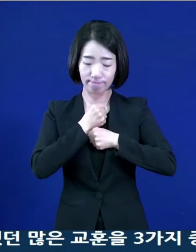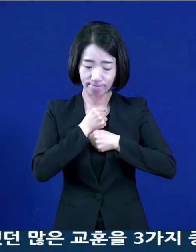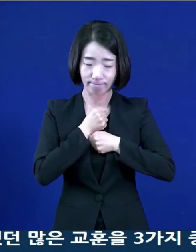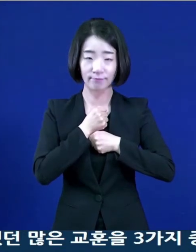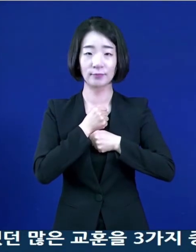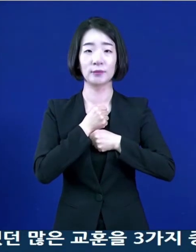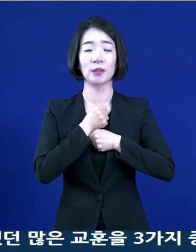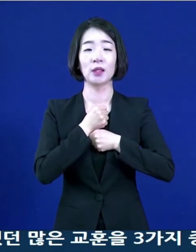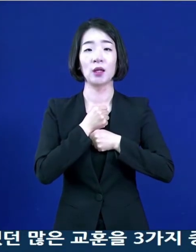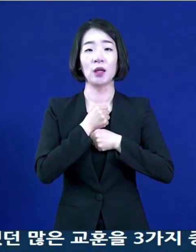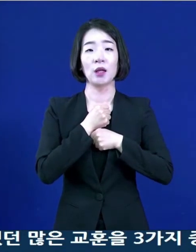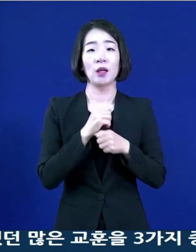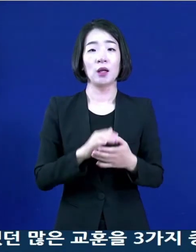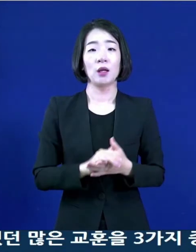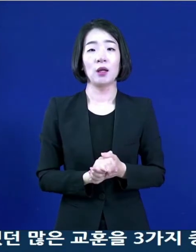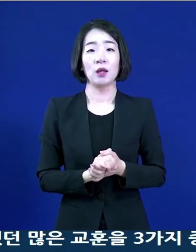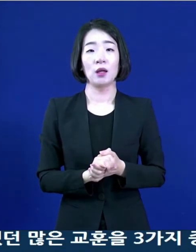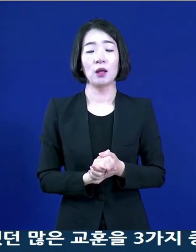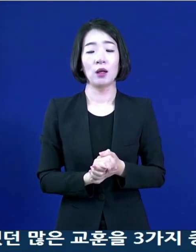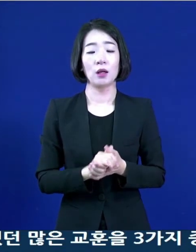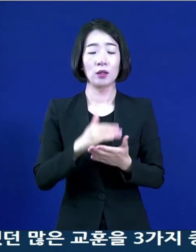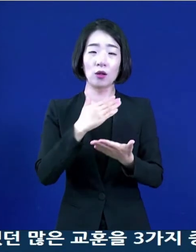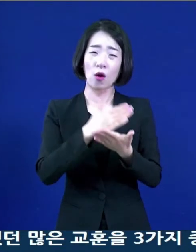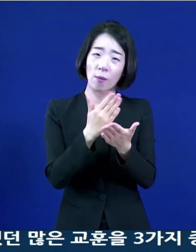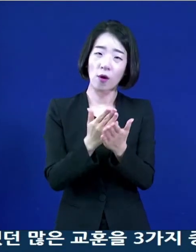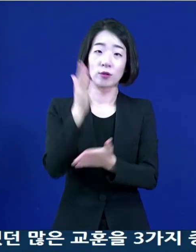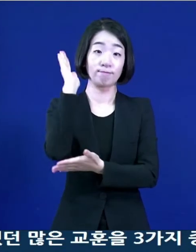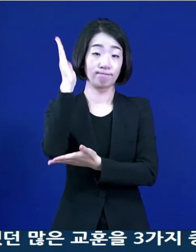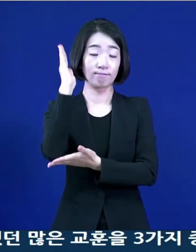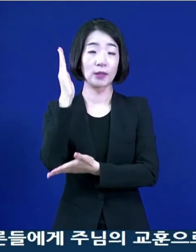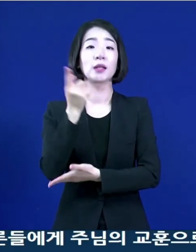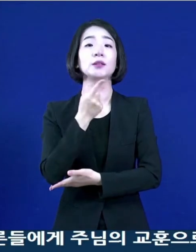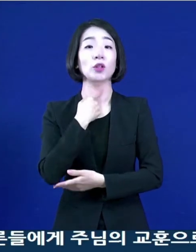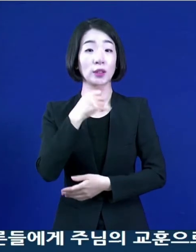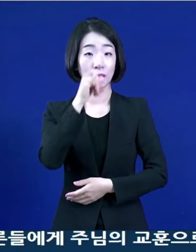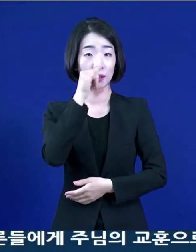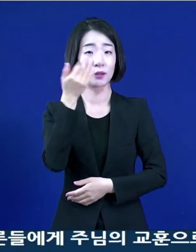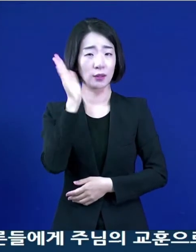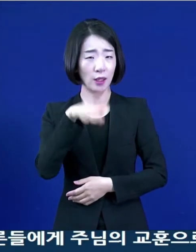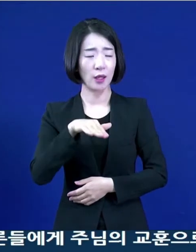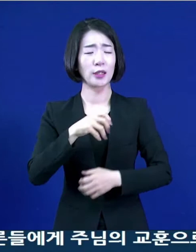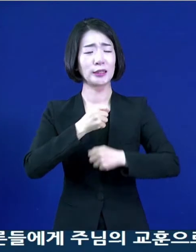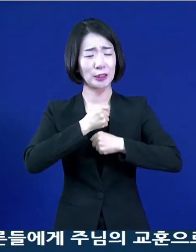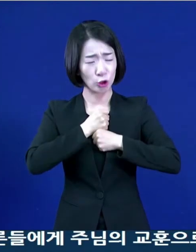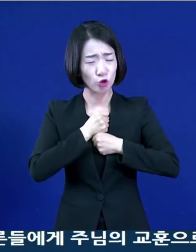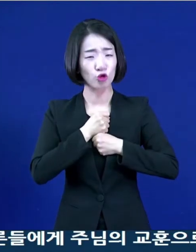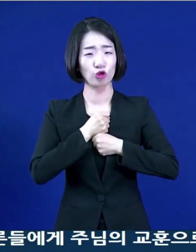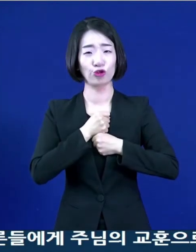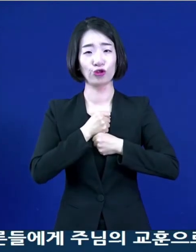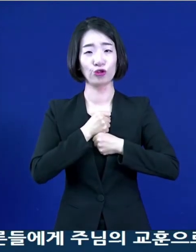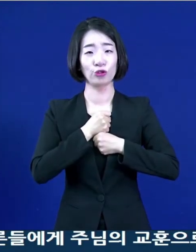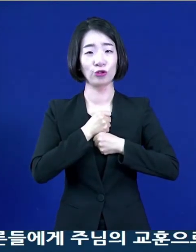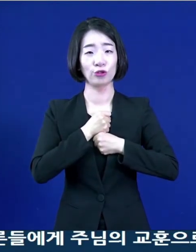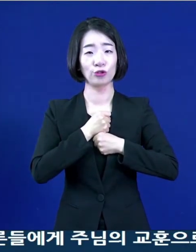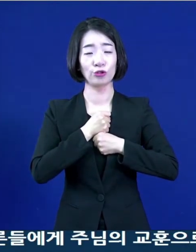디모데전서, 디도서 교회에서 여러 차례 설교를 했는데 그때 참 많이 강조했어요. 신중,